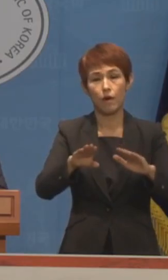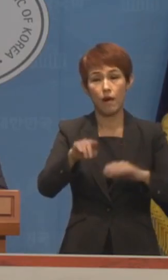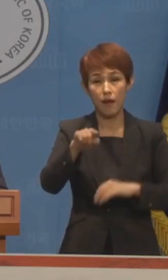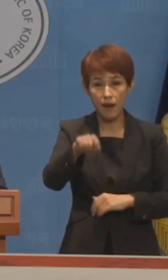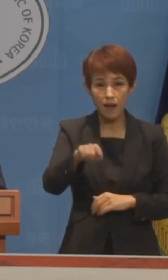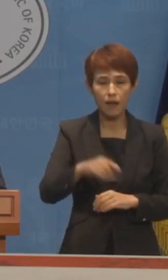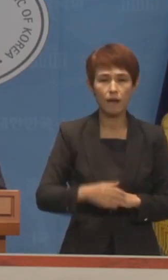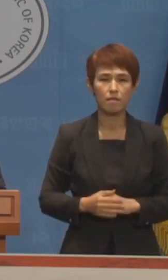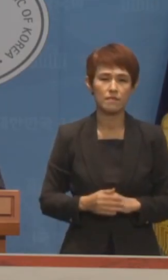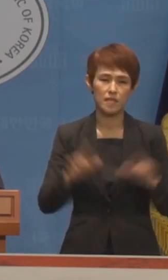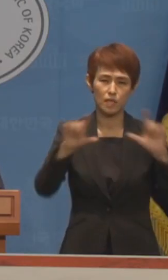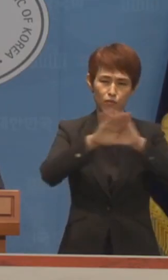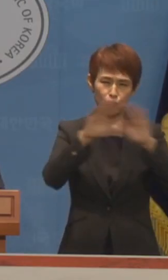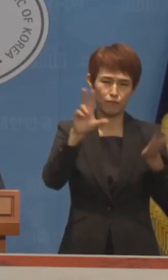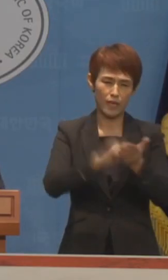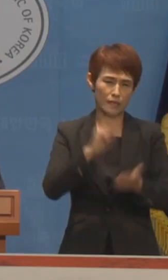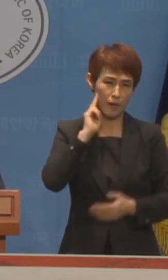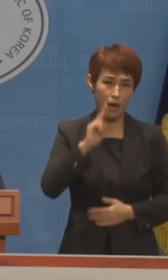국가가 아닌